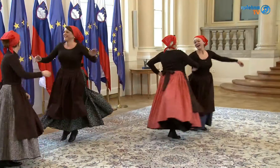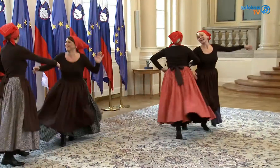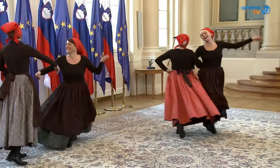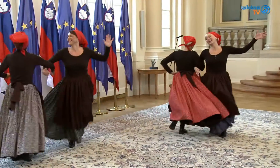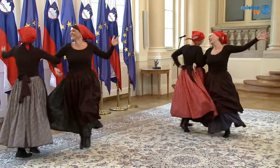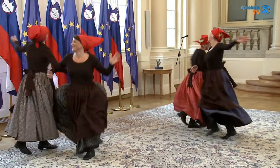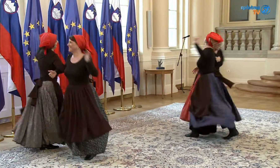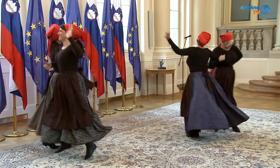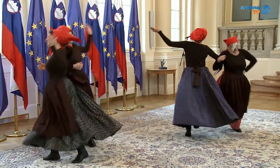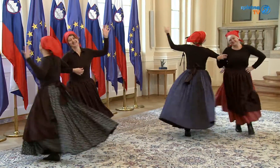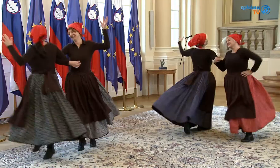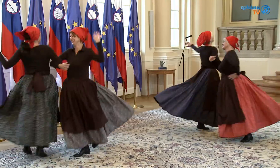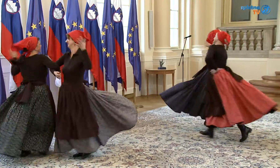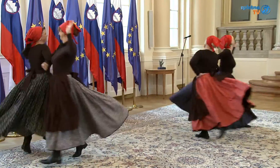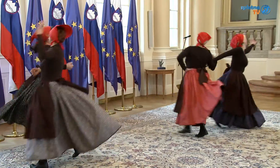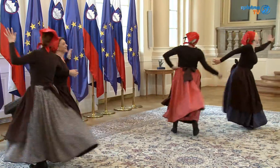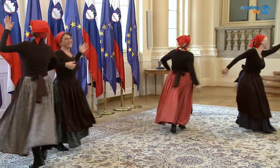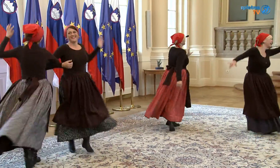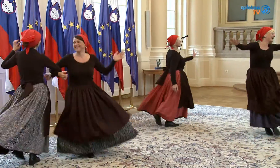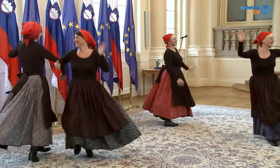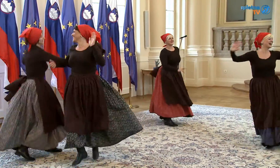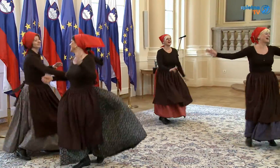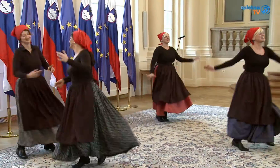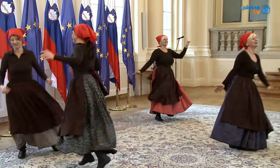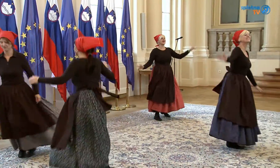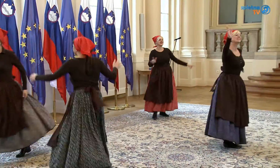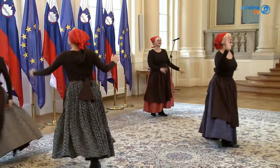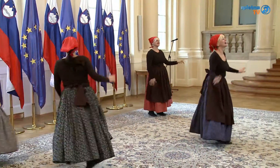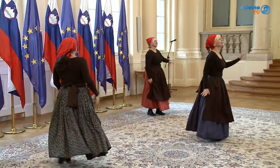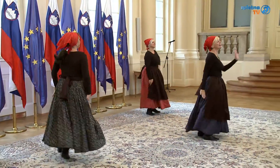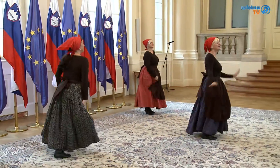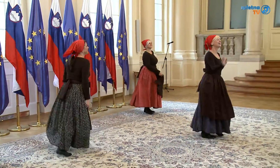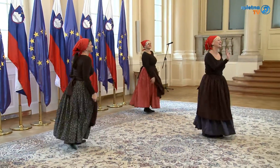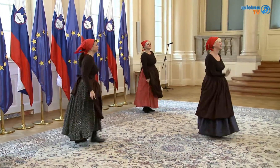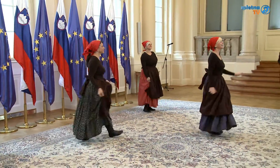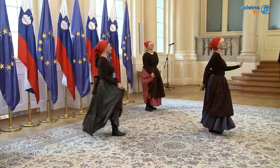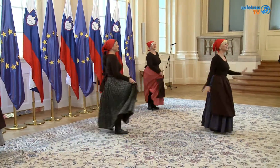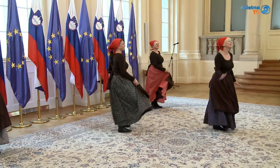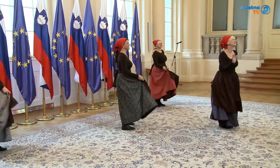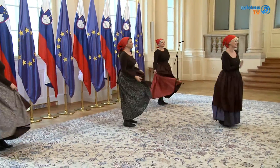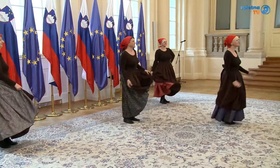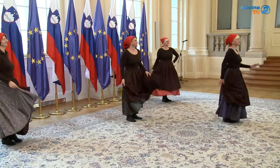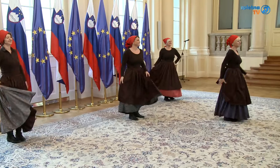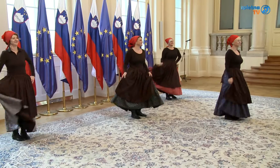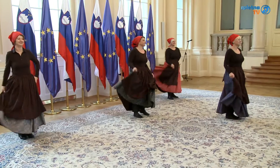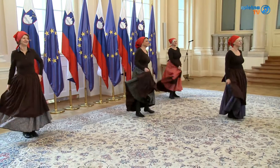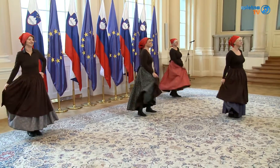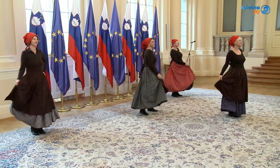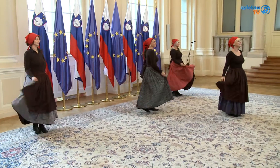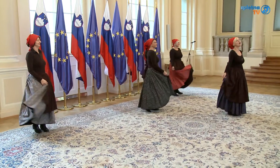La, la, la, la, la, la, la, la, la, la.